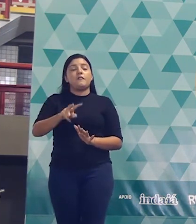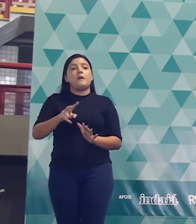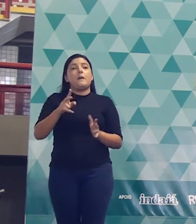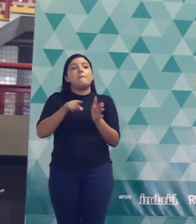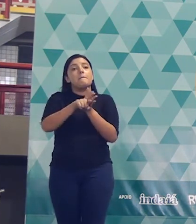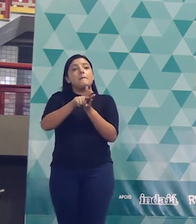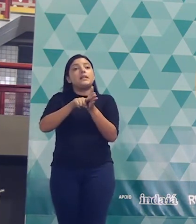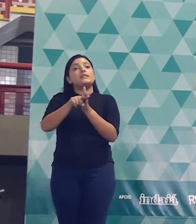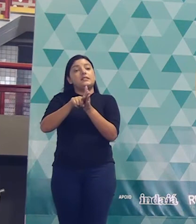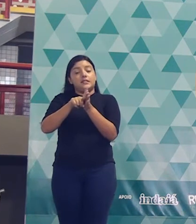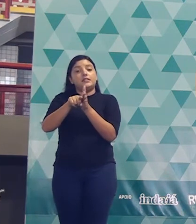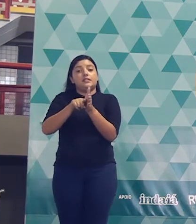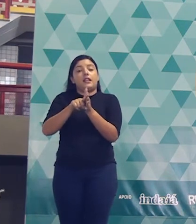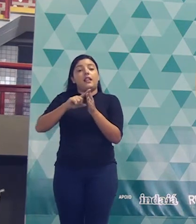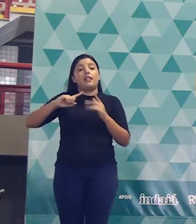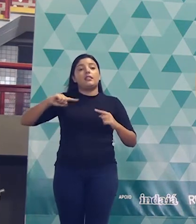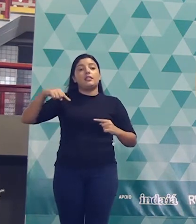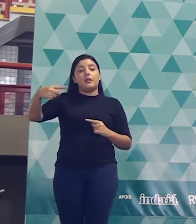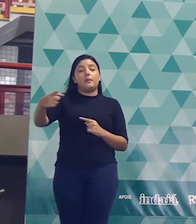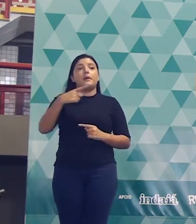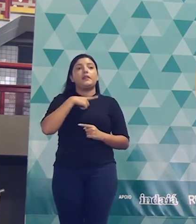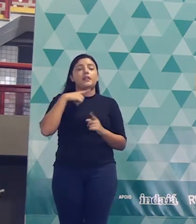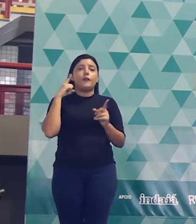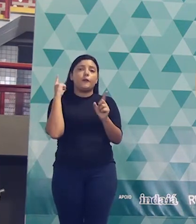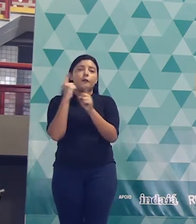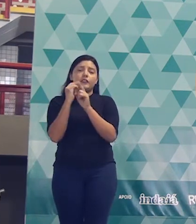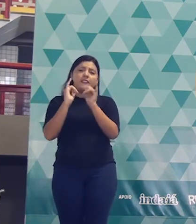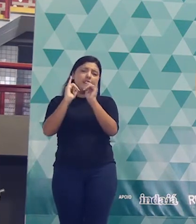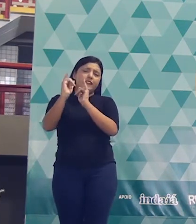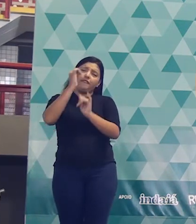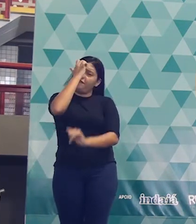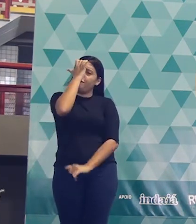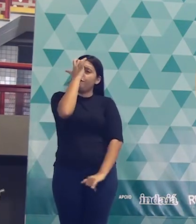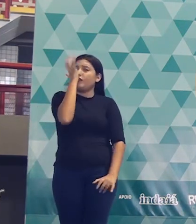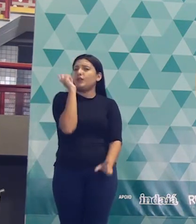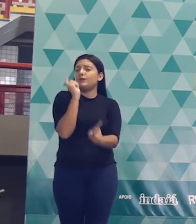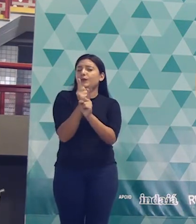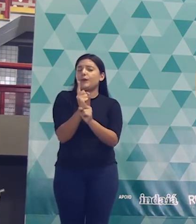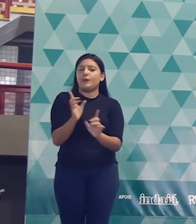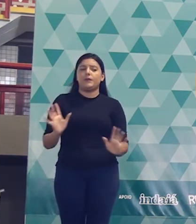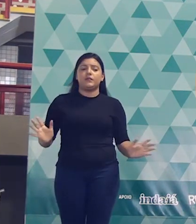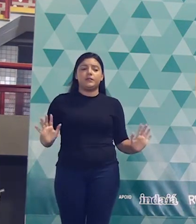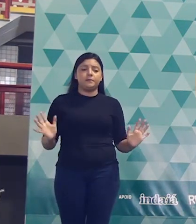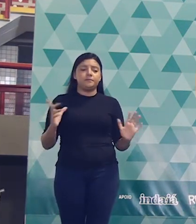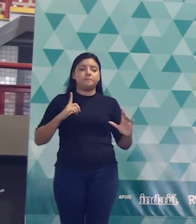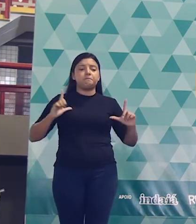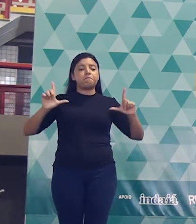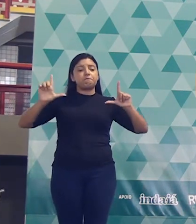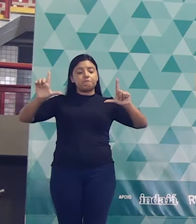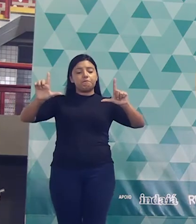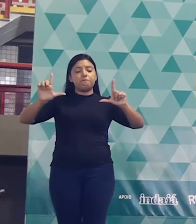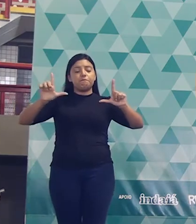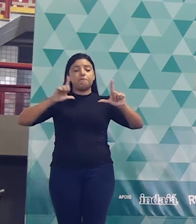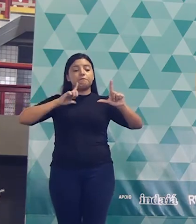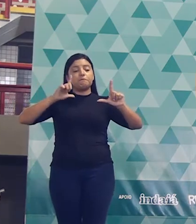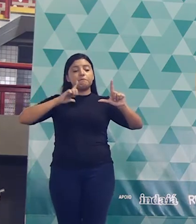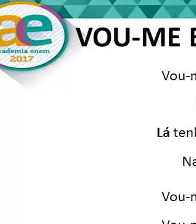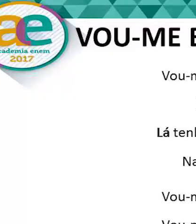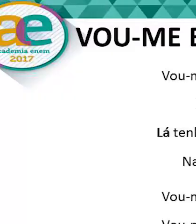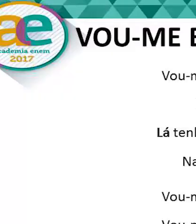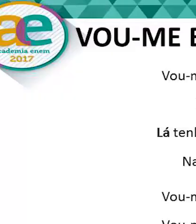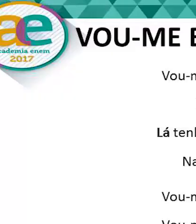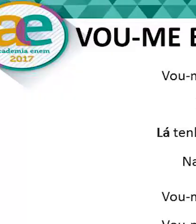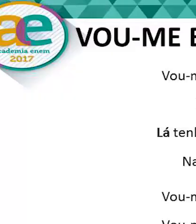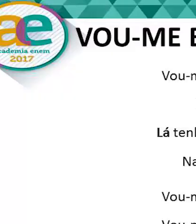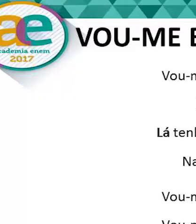nele, você consegue encontrá-lo na internet bem fácil. Mas aqui no fragmento que nós temos, ele diz assim, ó: vou-me